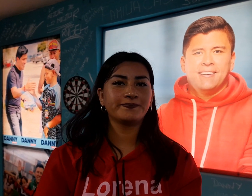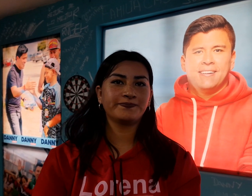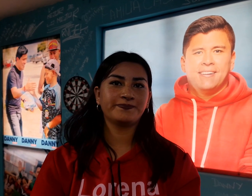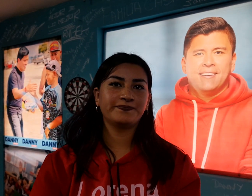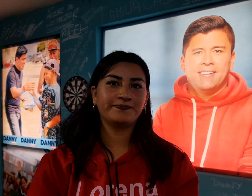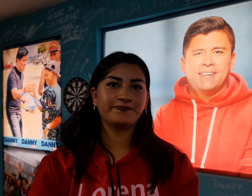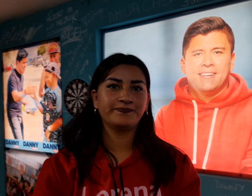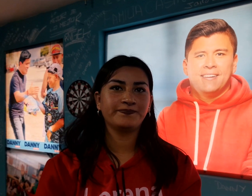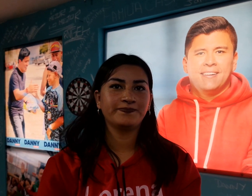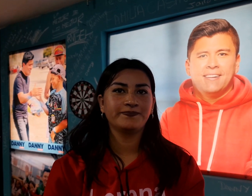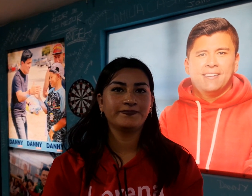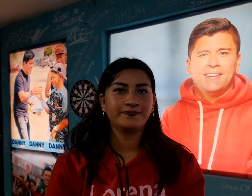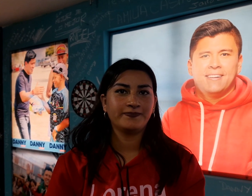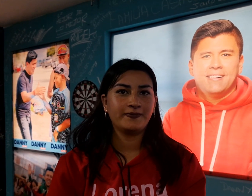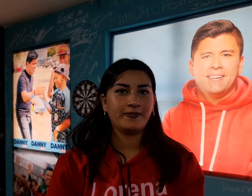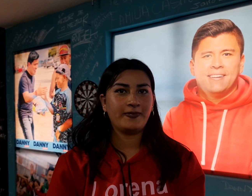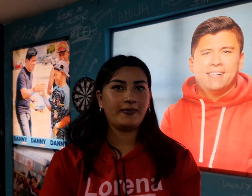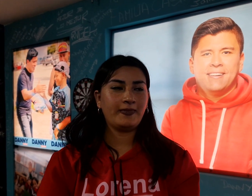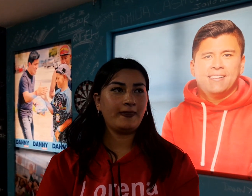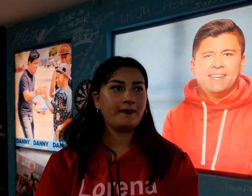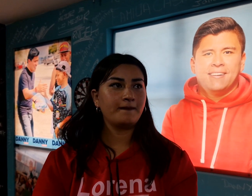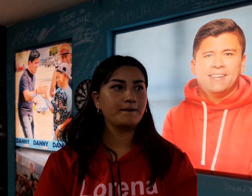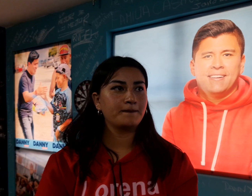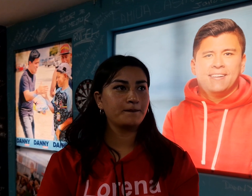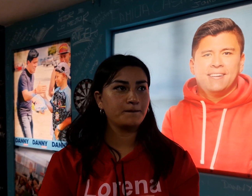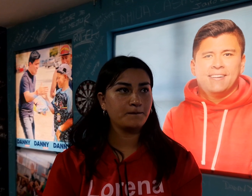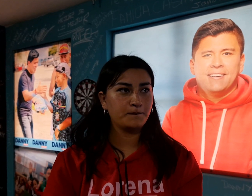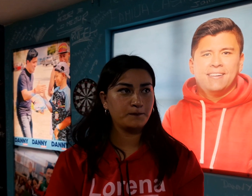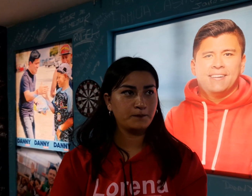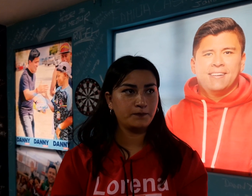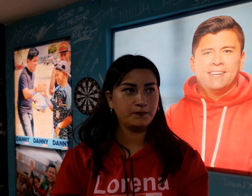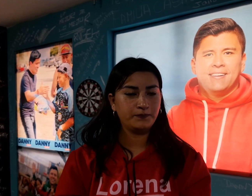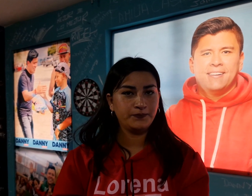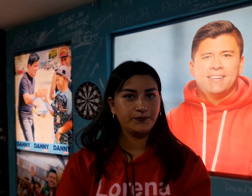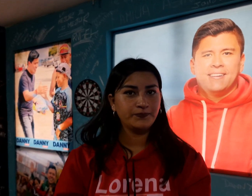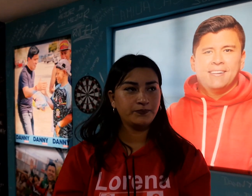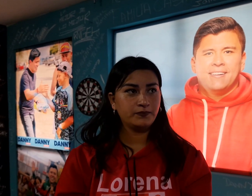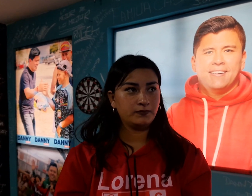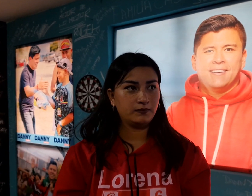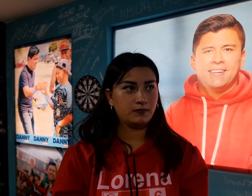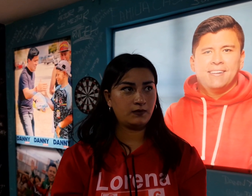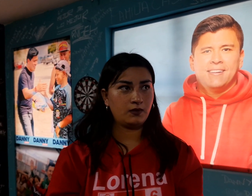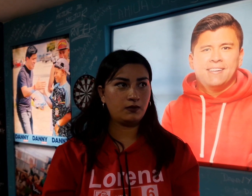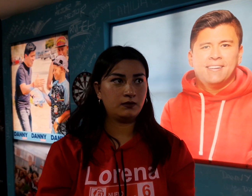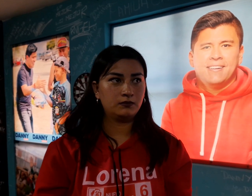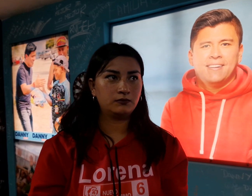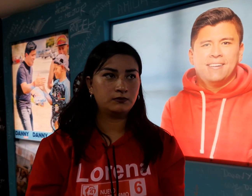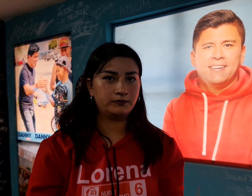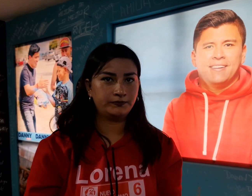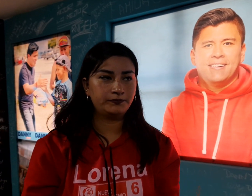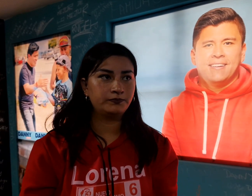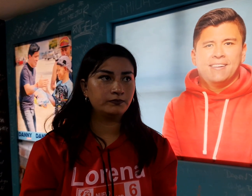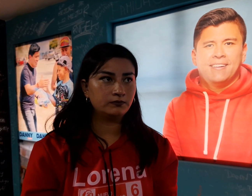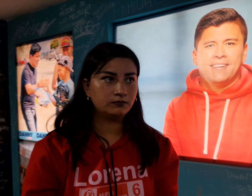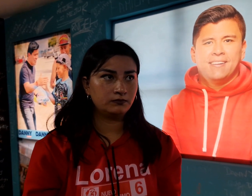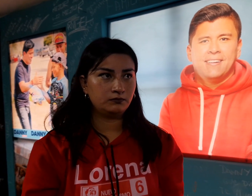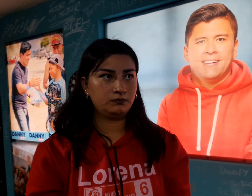ser. ¿Cómo ha recibido los ciudadanos del municipio de Soacha la propuesta de Lorena en este tema